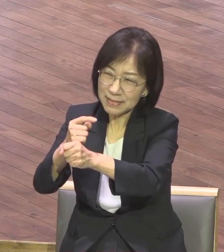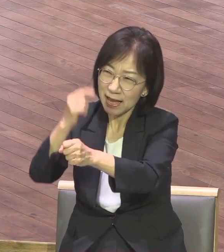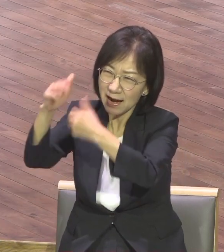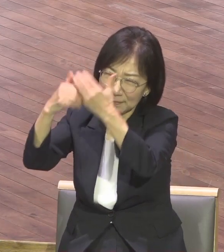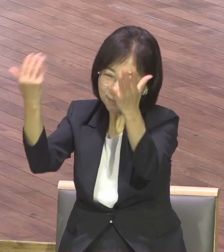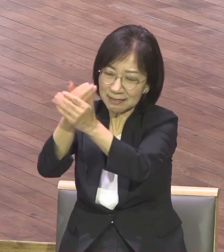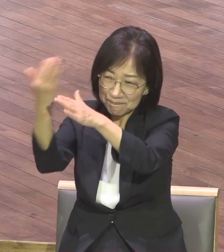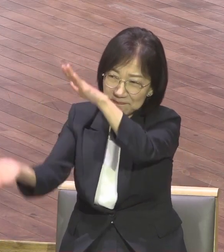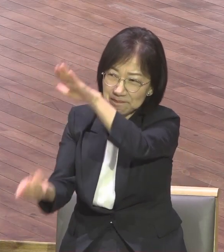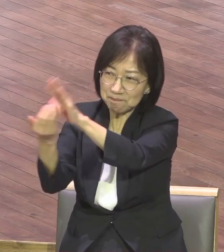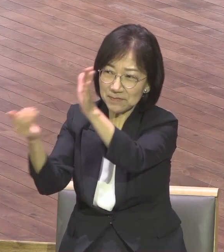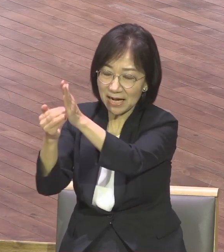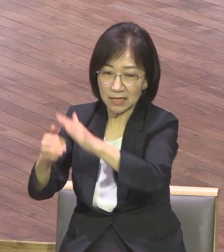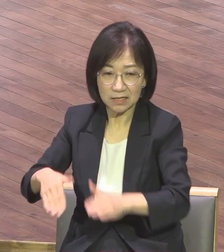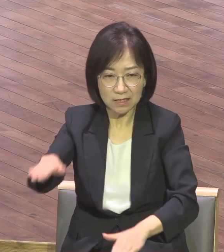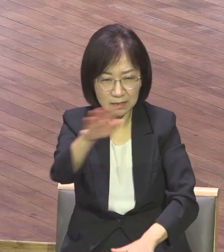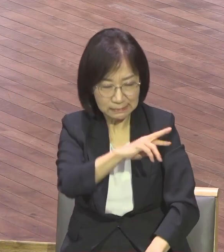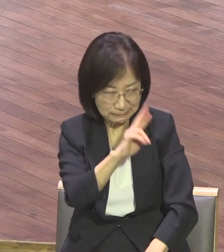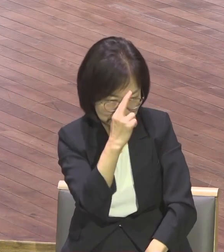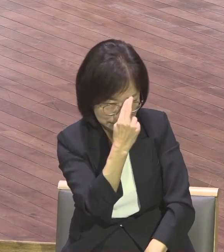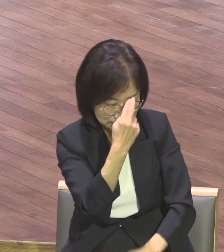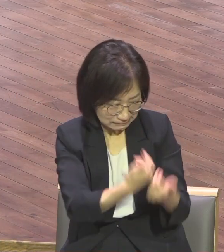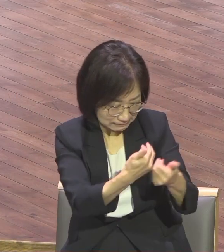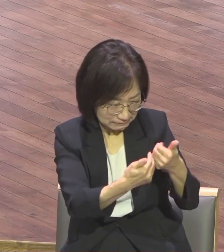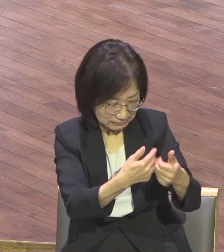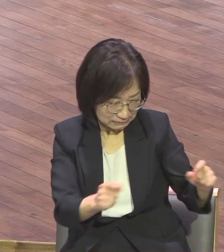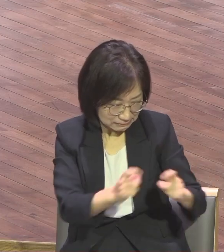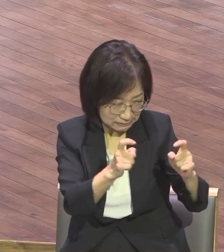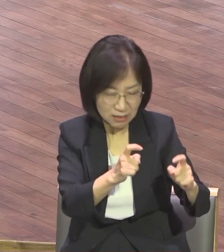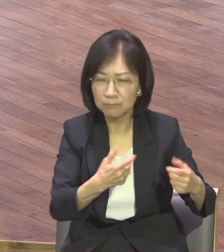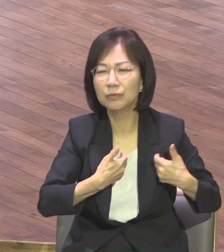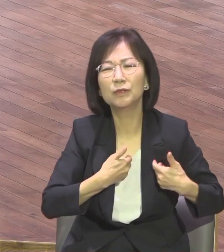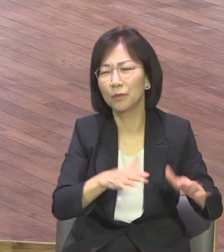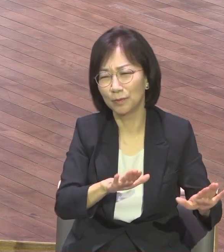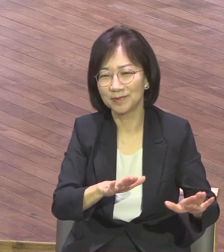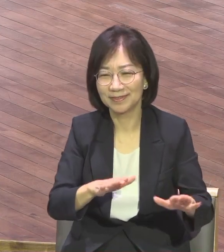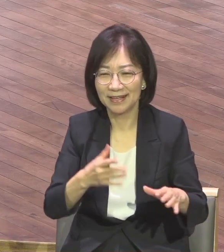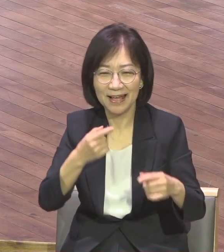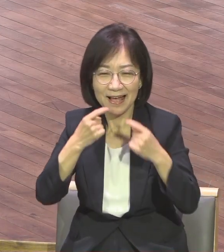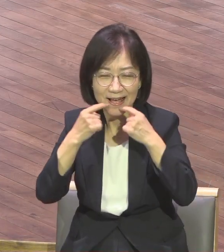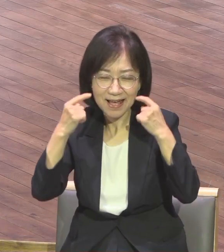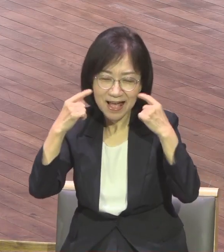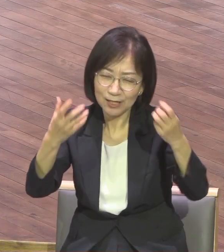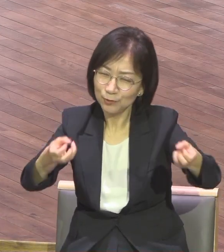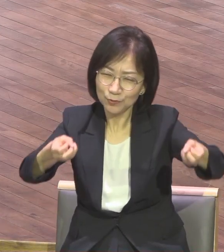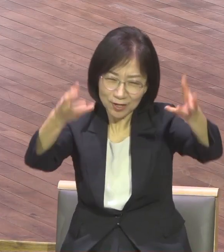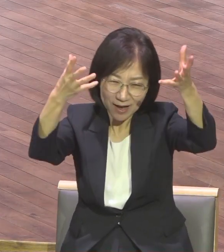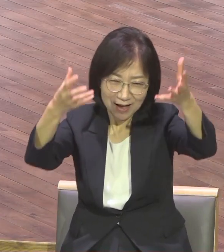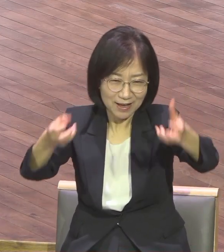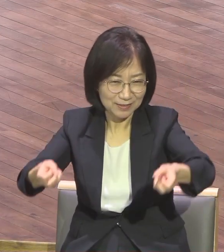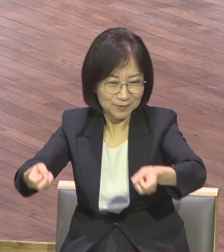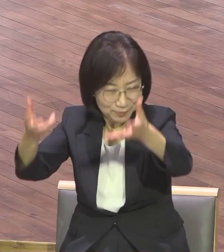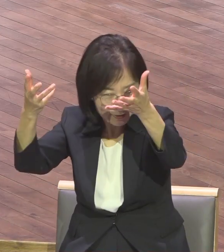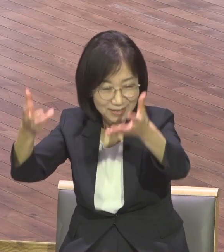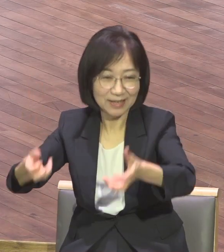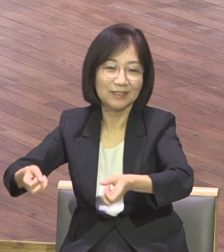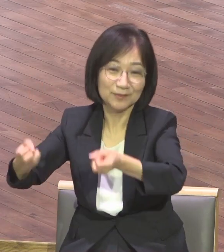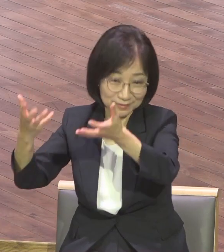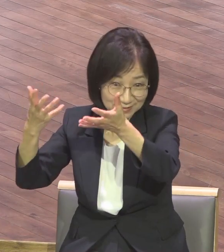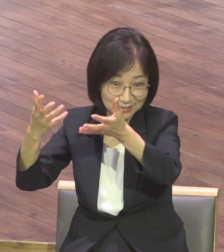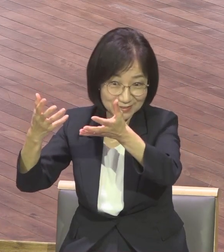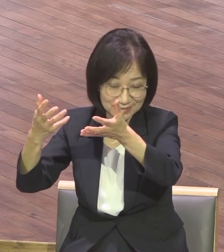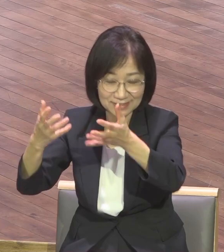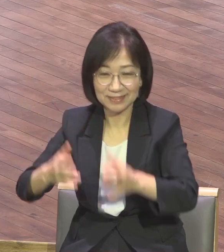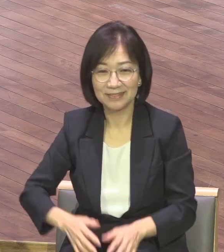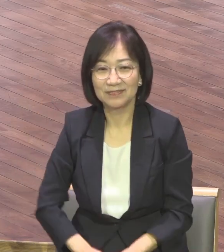뭐 갈등하게 필요 없어요. 그거 다 사단 속임수예요. 그리스도가 다 해결했기 때문에 우리는 계속 축제만 하면